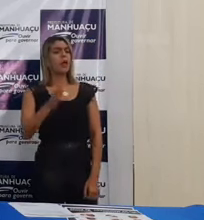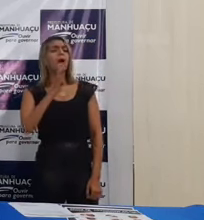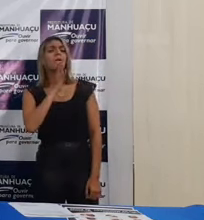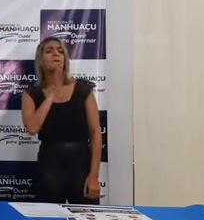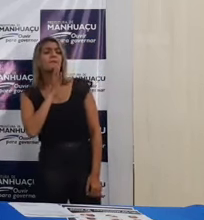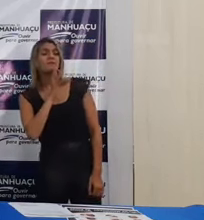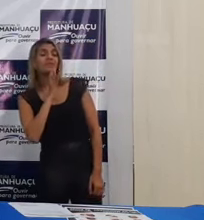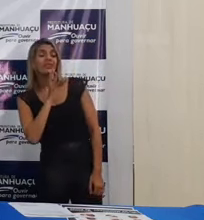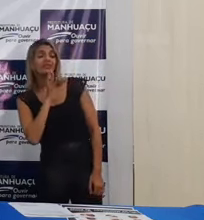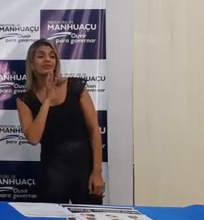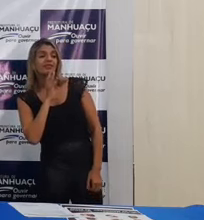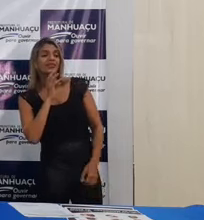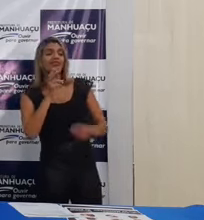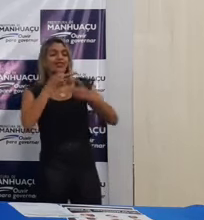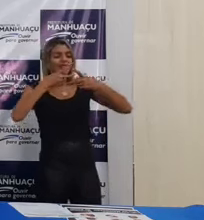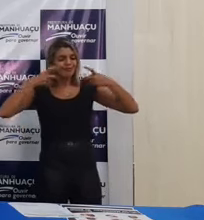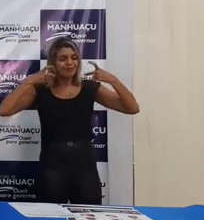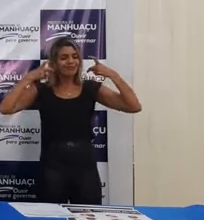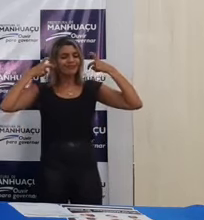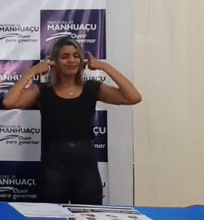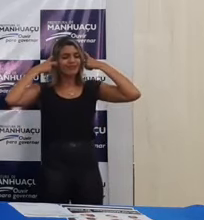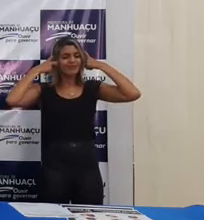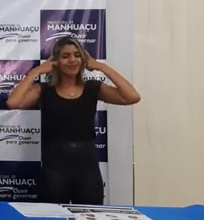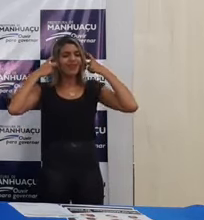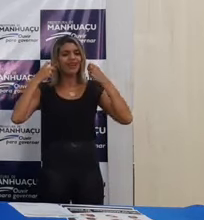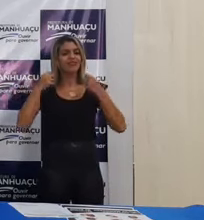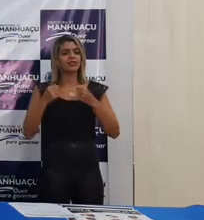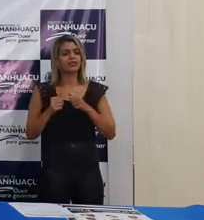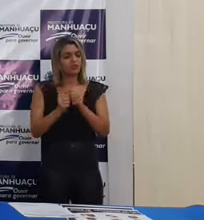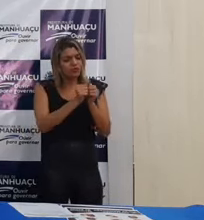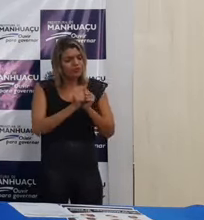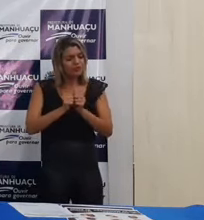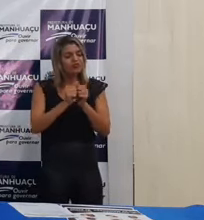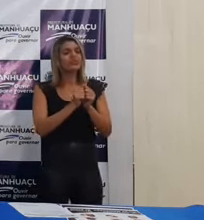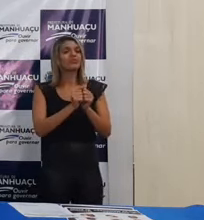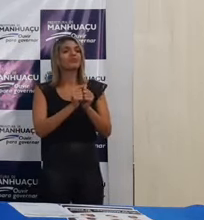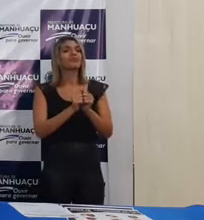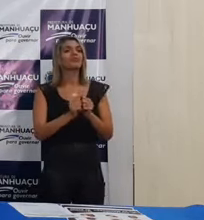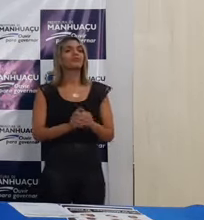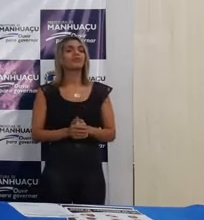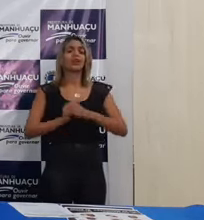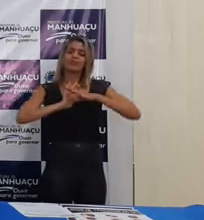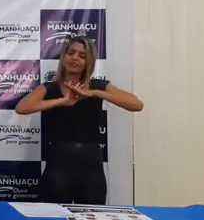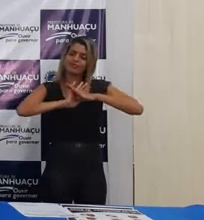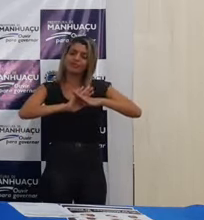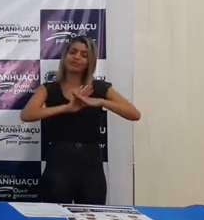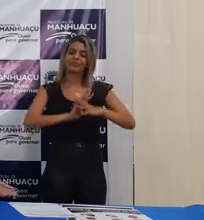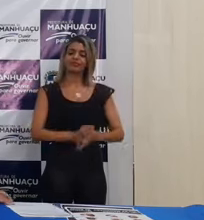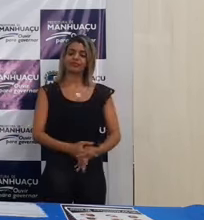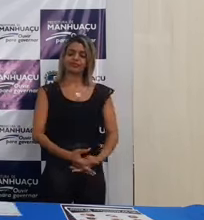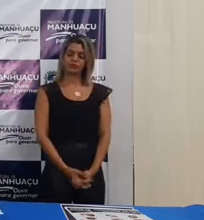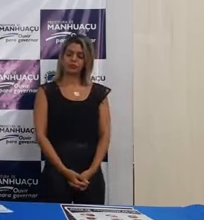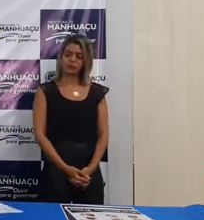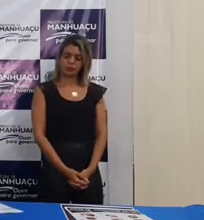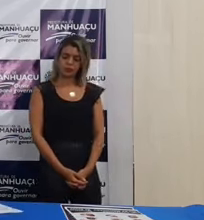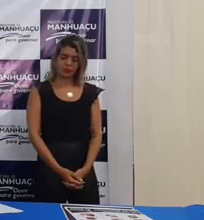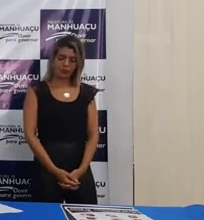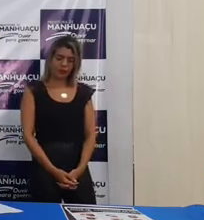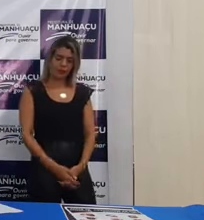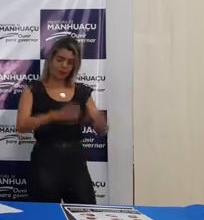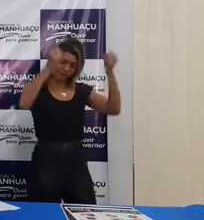que eles fazem parte. Eles são a soma construtiva. Um exemplo que a gente pode citar, se a gente